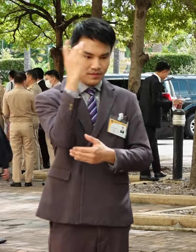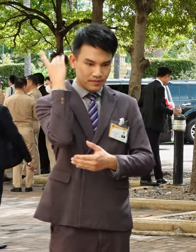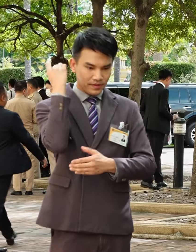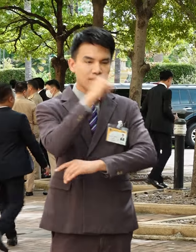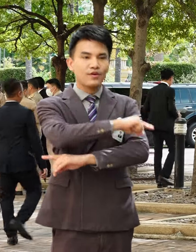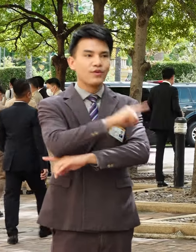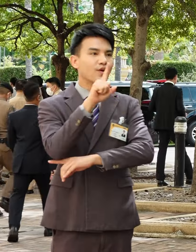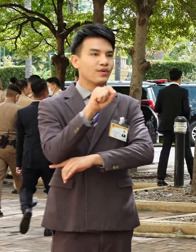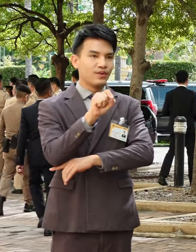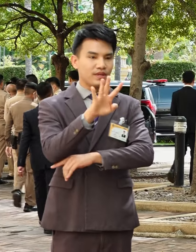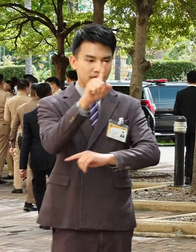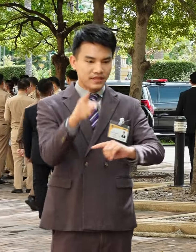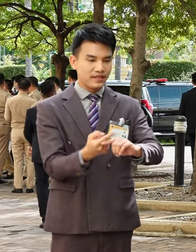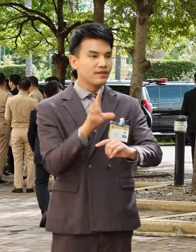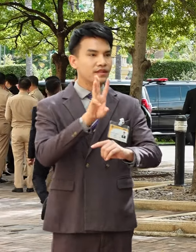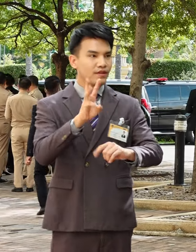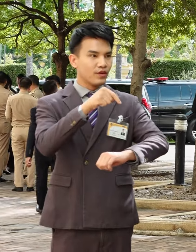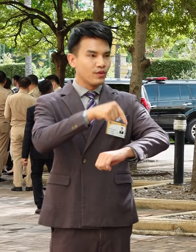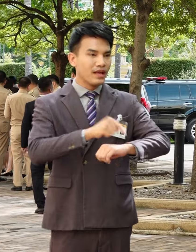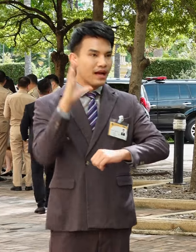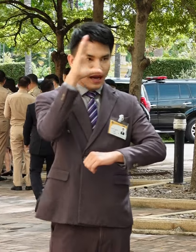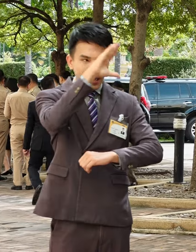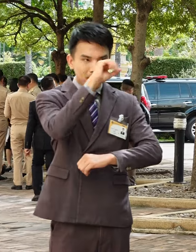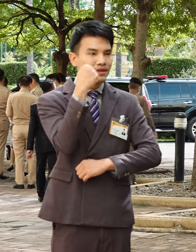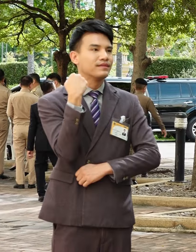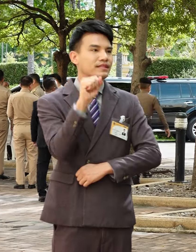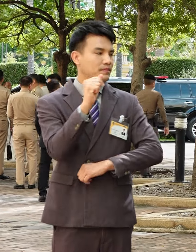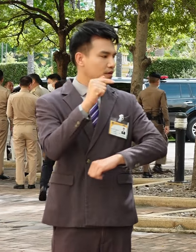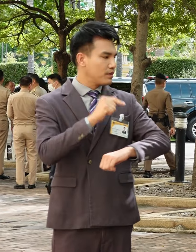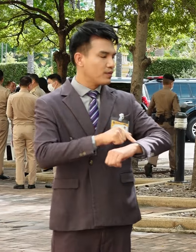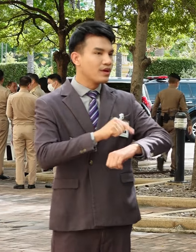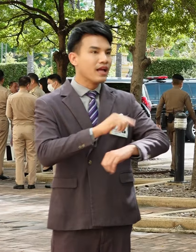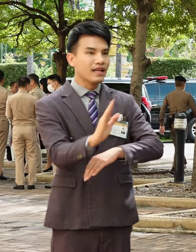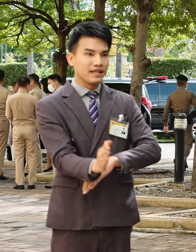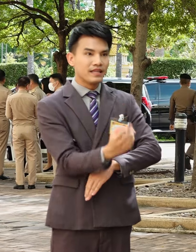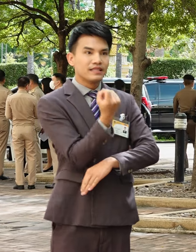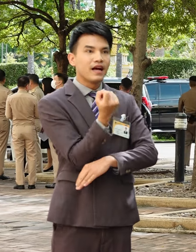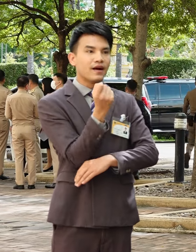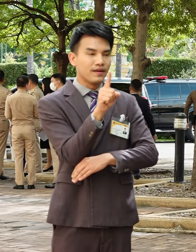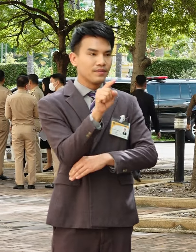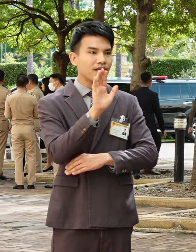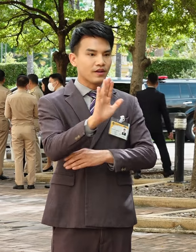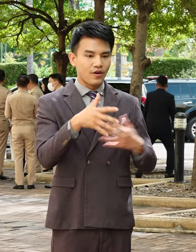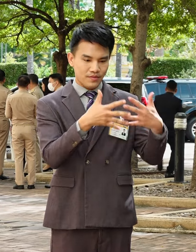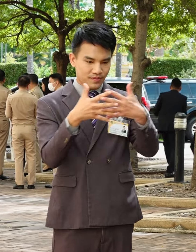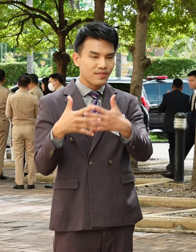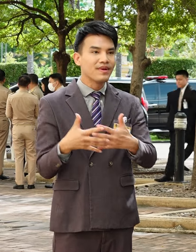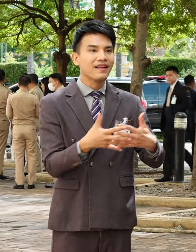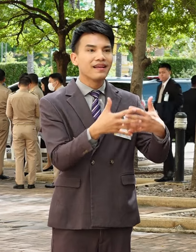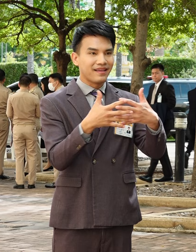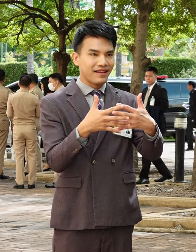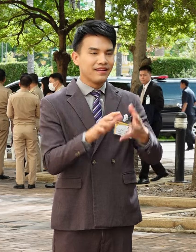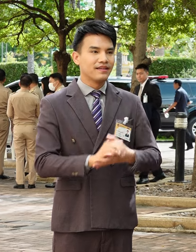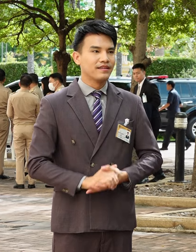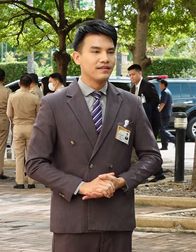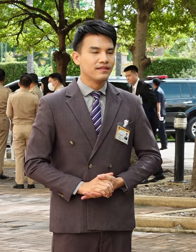วันที่24มิถุนายนตอนประมาณ4ทุ่มหรือว่าเวลา11นาฬิกาของสหรัฐอเมริกาที่กรุงวอชิงตัน